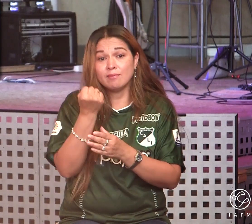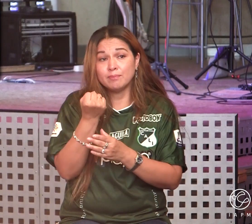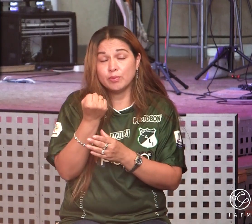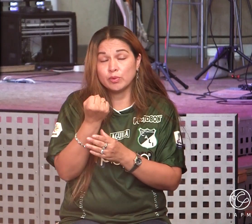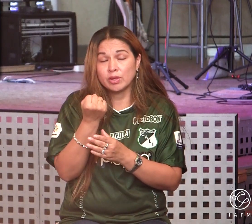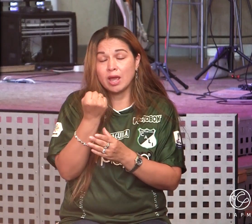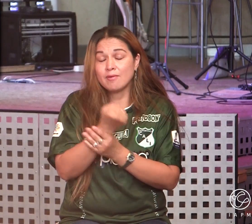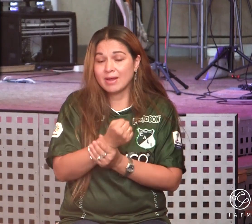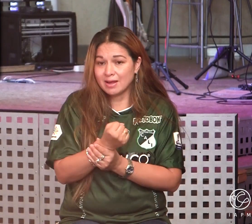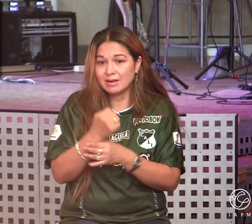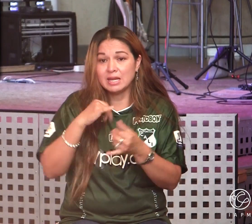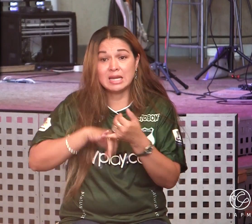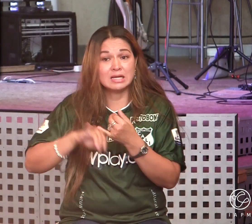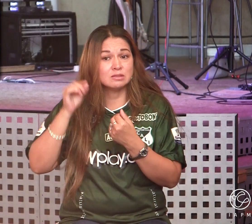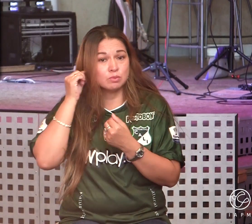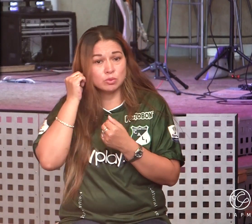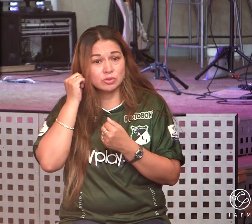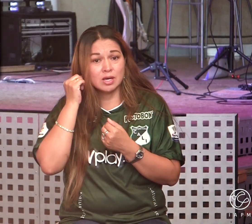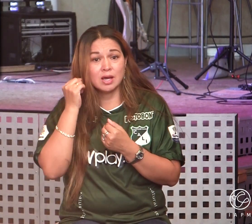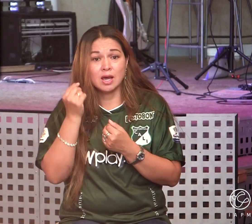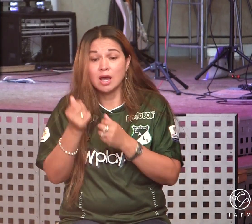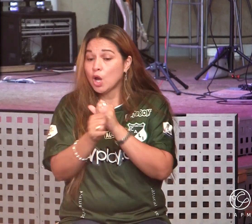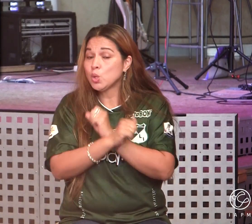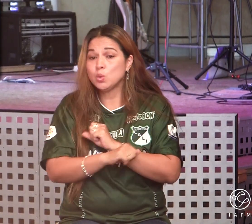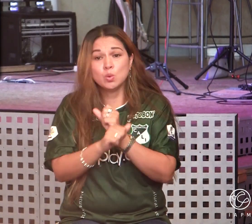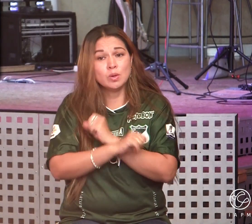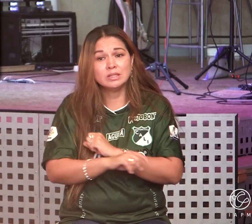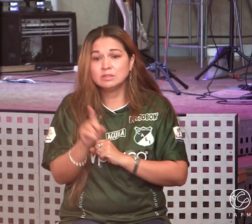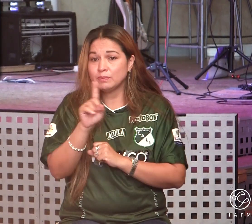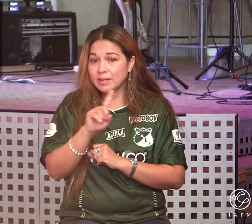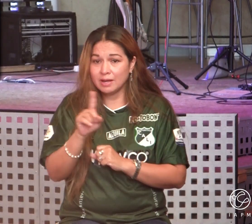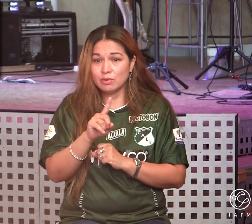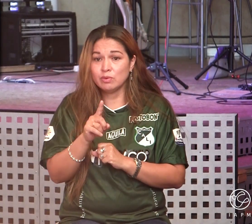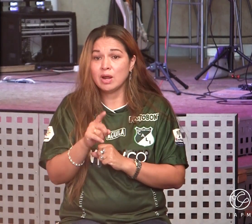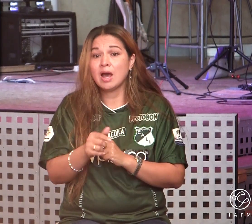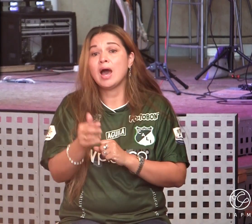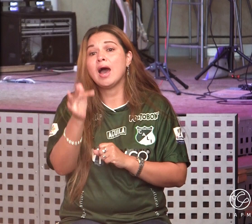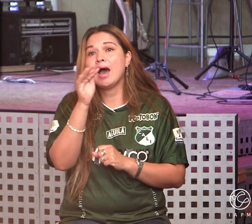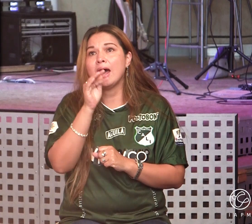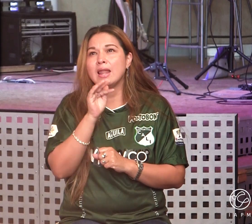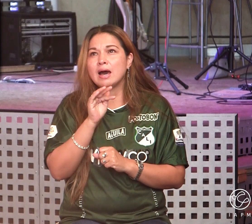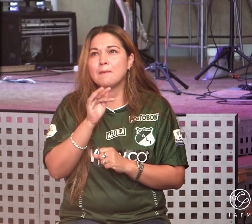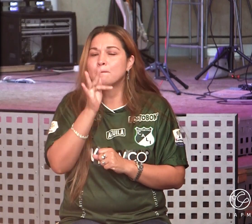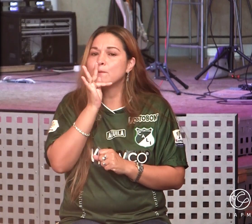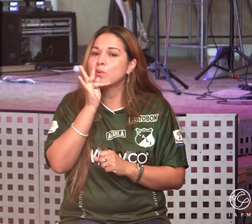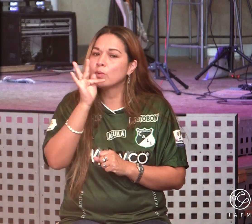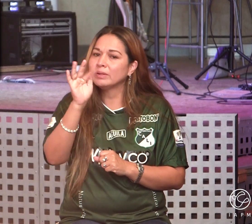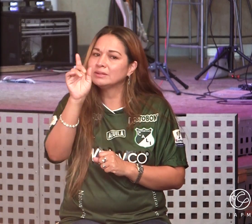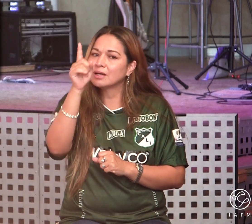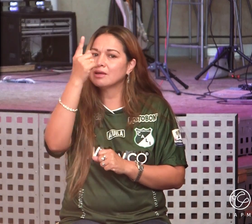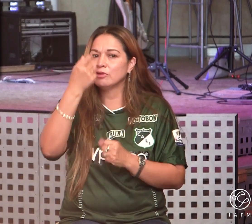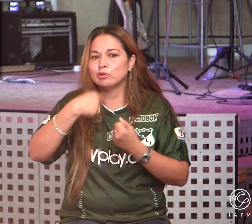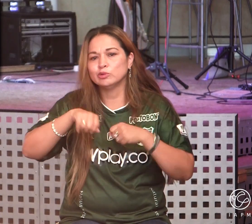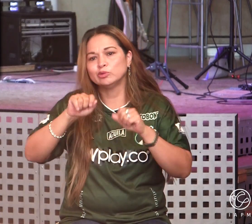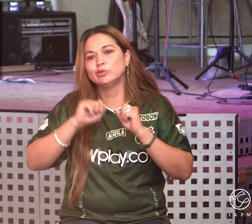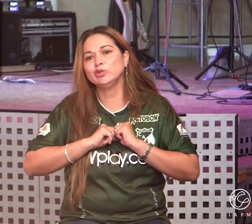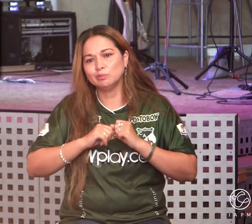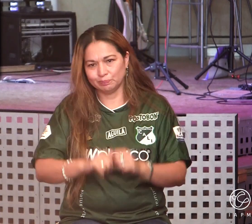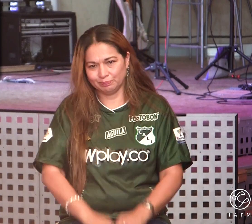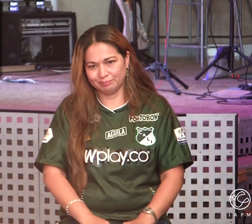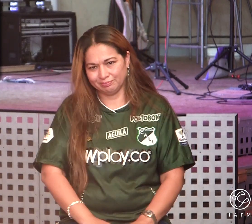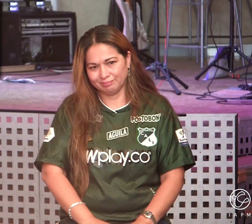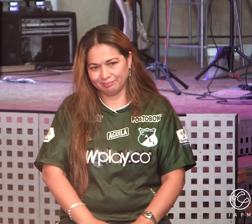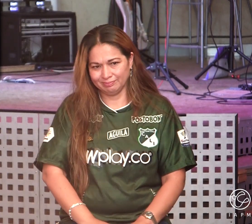algunos me miran como que, ¿de qué está hablando? Bueno, los ismaelitas son los árabes. Y los descendientes de Isaac, en cuanto